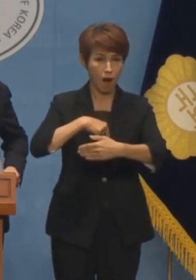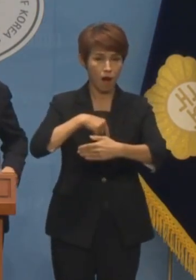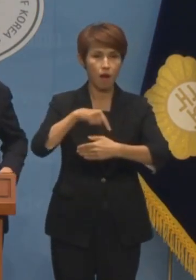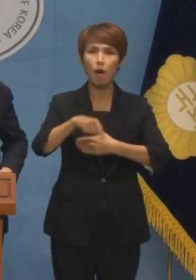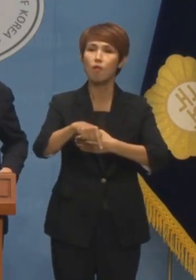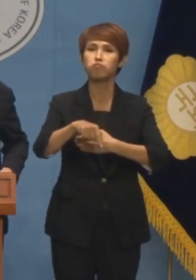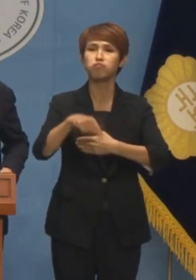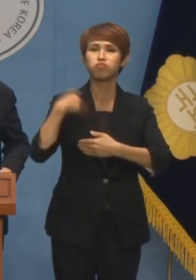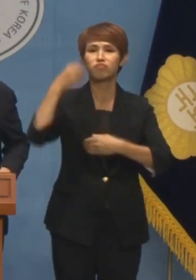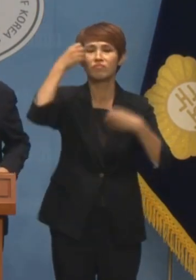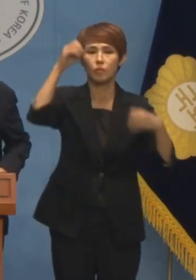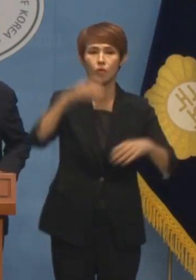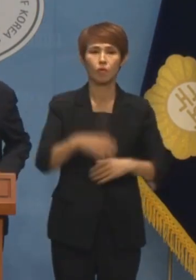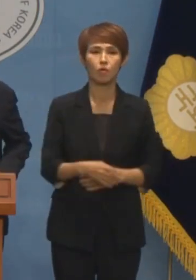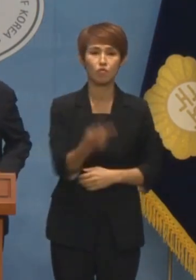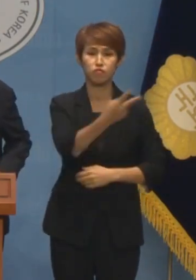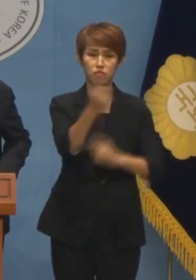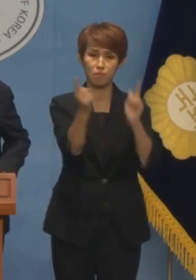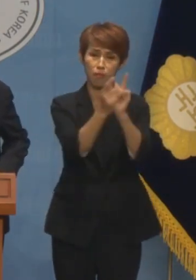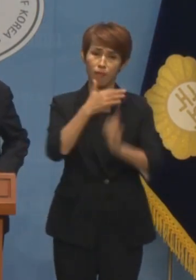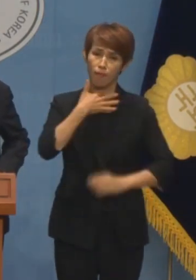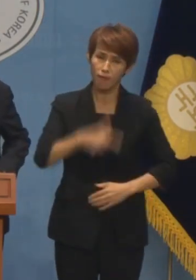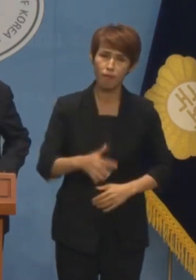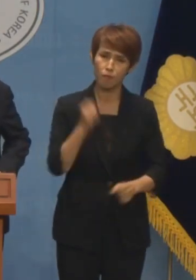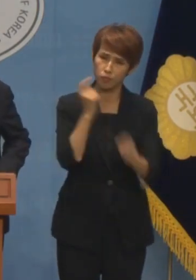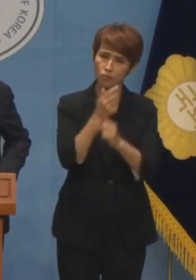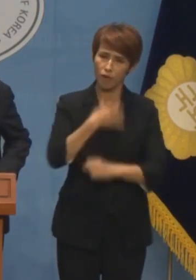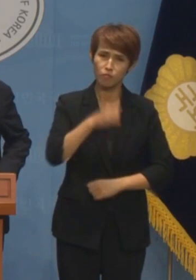둘이 만나는 사실조차 없다는 걸 알고 있습니다.